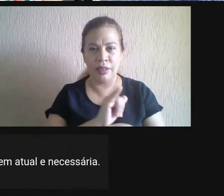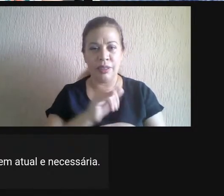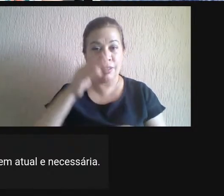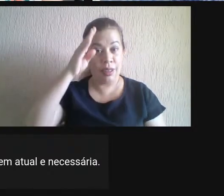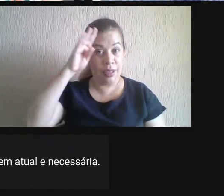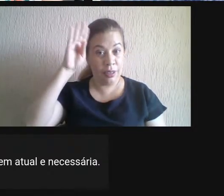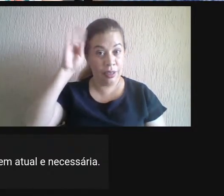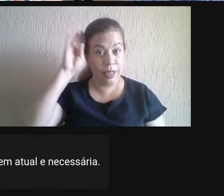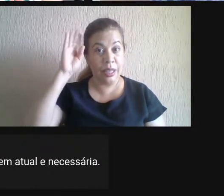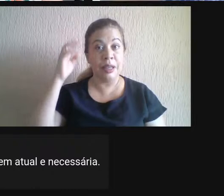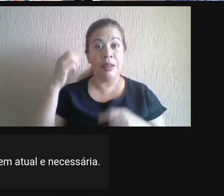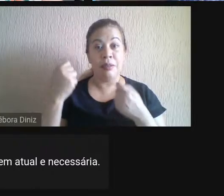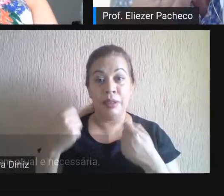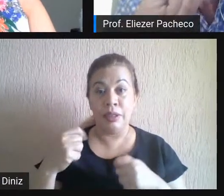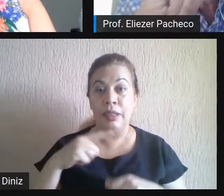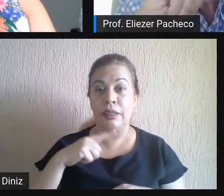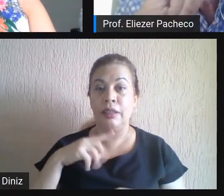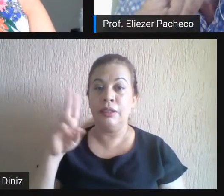existem as universidades,